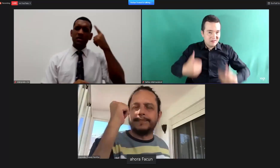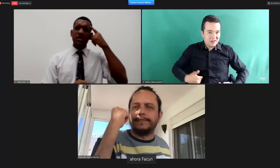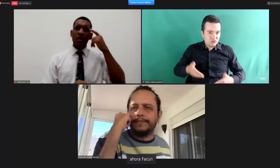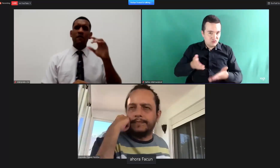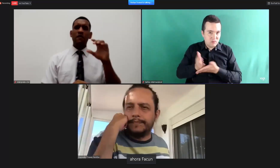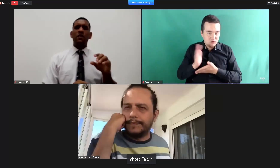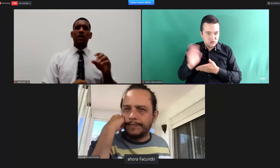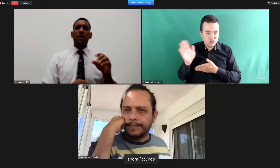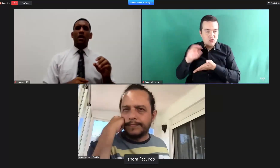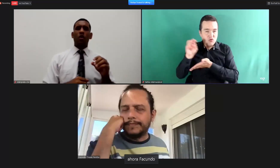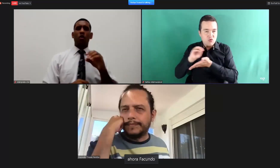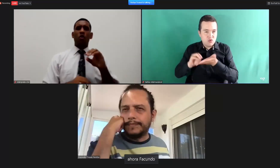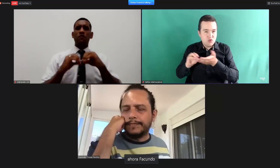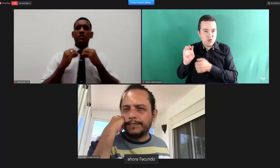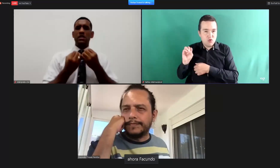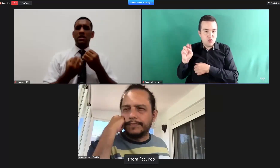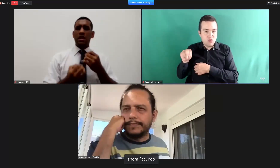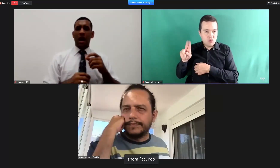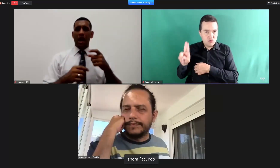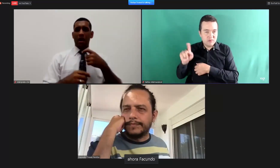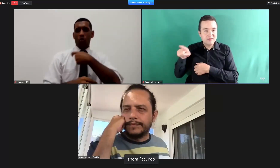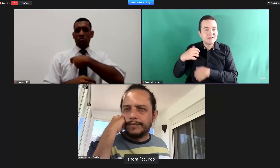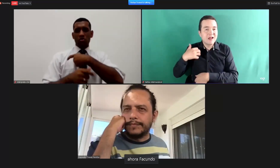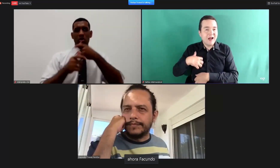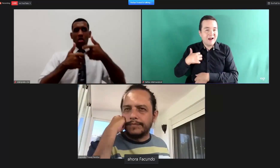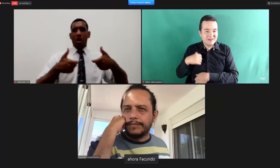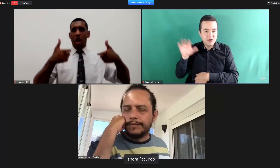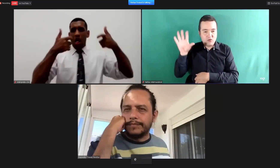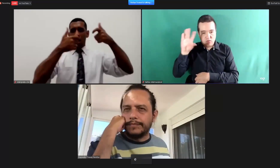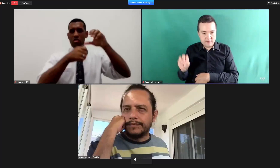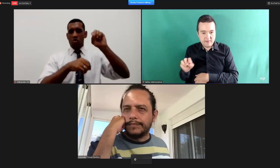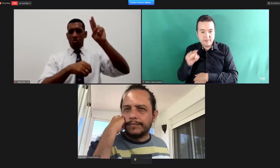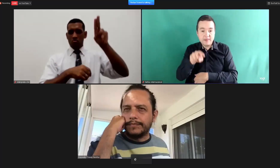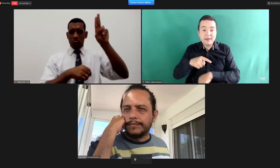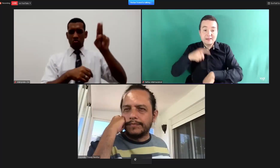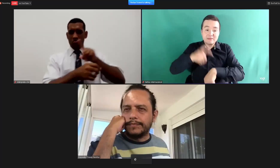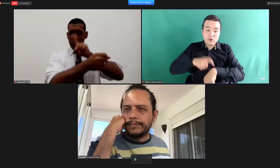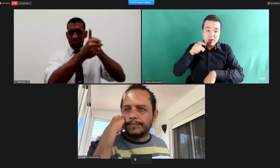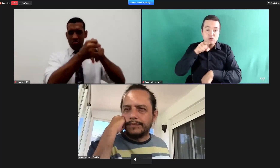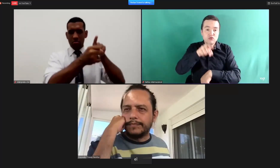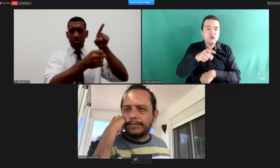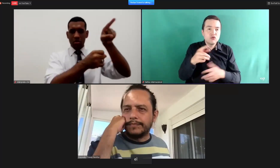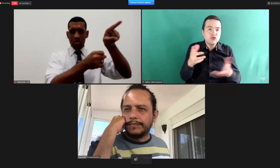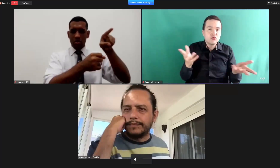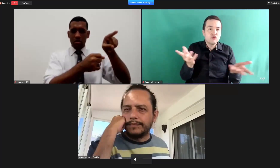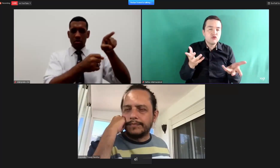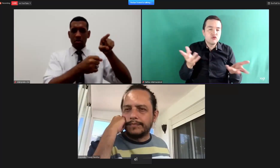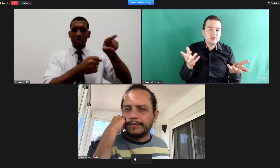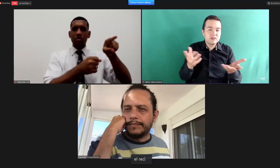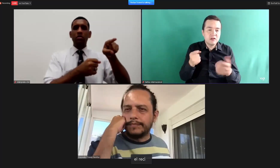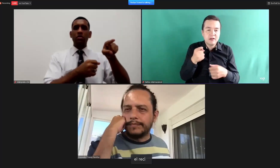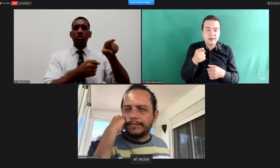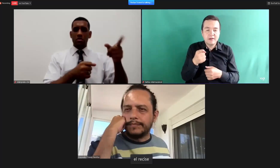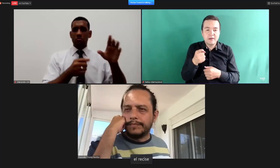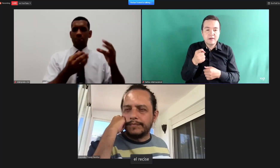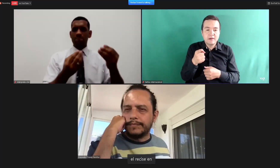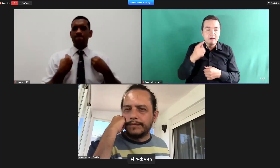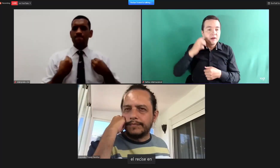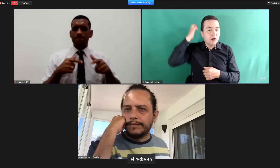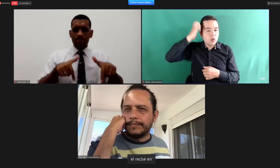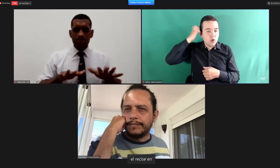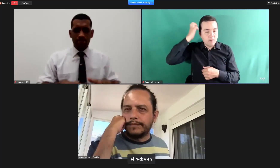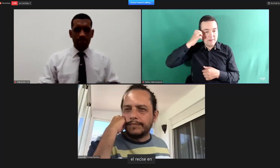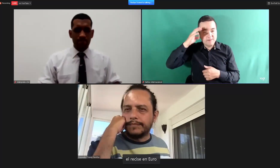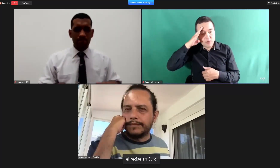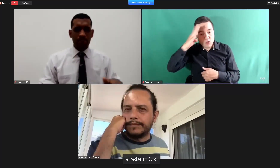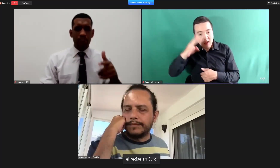Humanos. Él es también de la región, es argentino, aunque en este momento reside reside aquí en Europa. Facundo, también muchísimas gracias